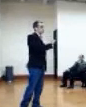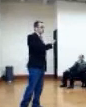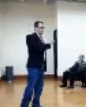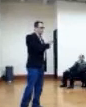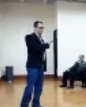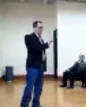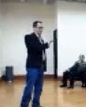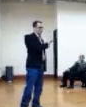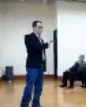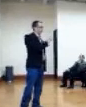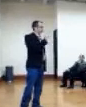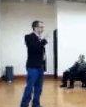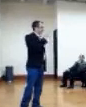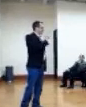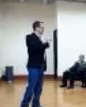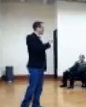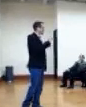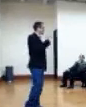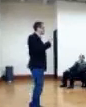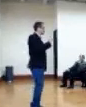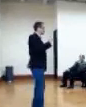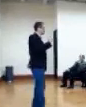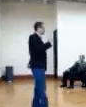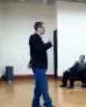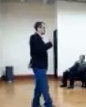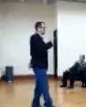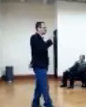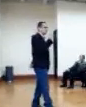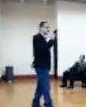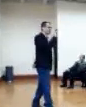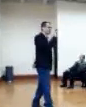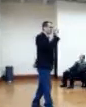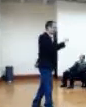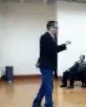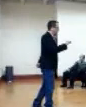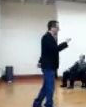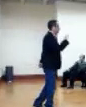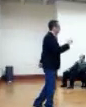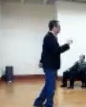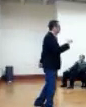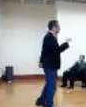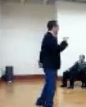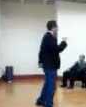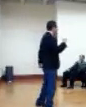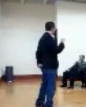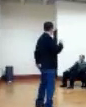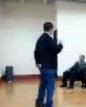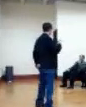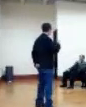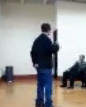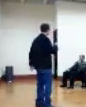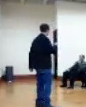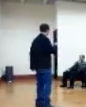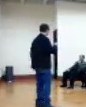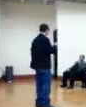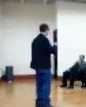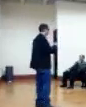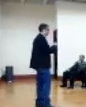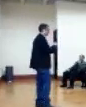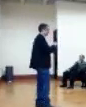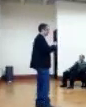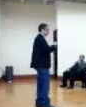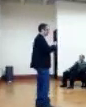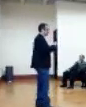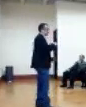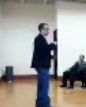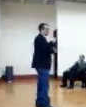una pauta inicial. Porque desde el momento en que estas propuestas se comienzan a usar, en el primer minuto ya son sujetos de